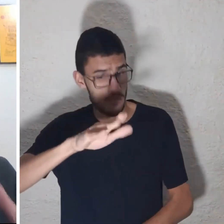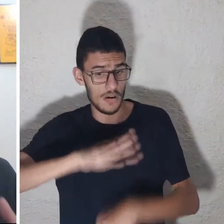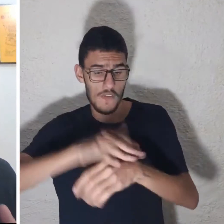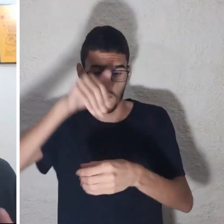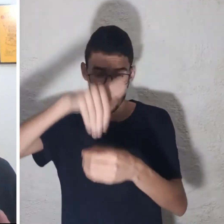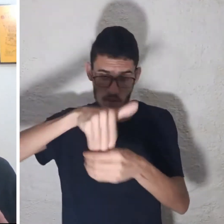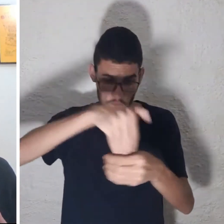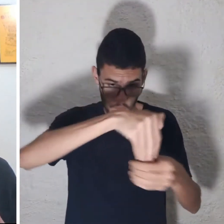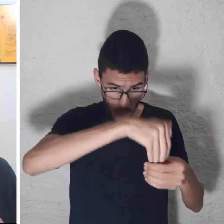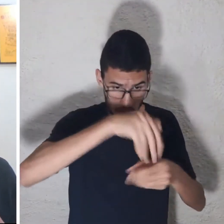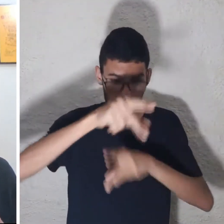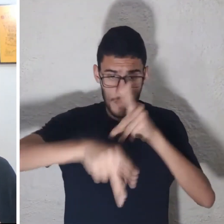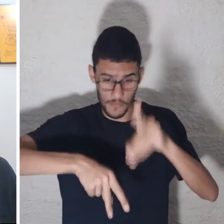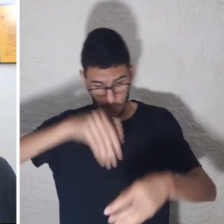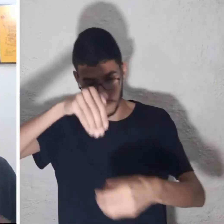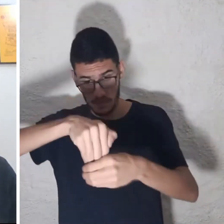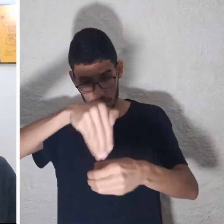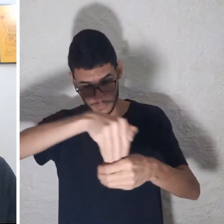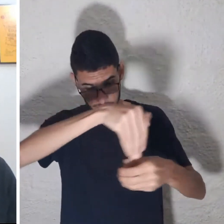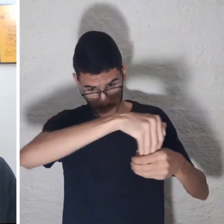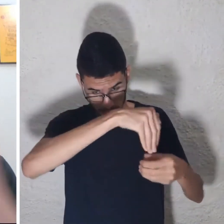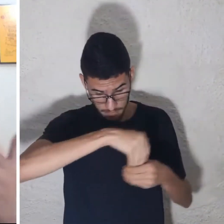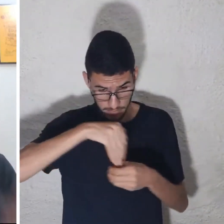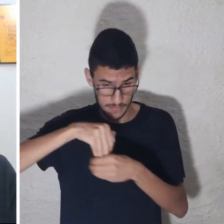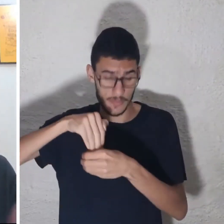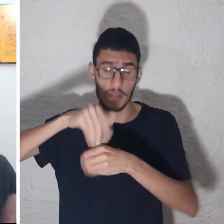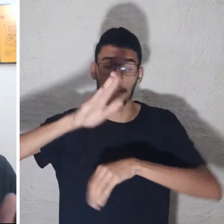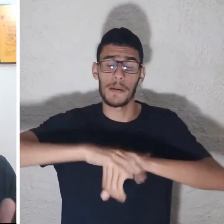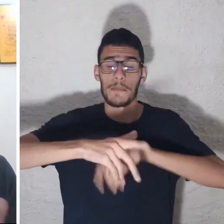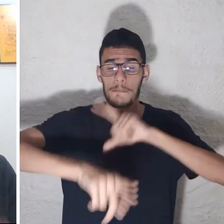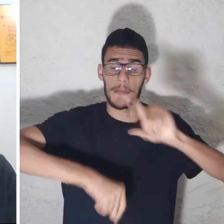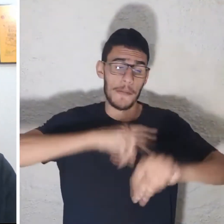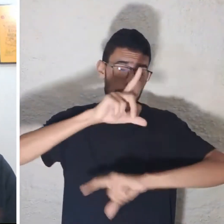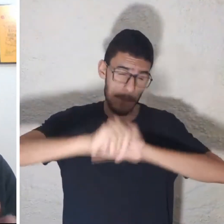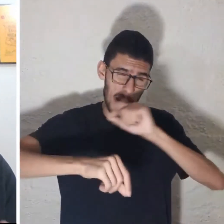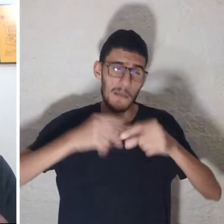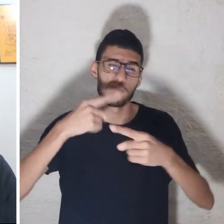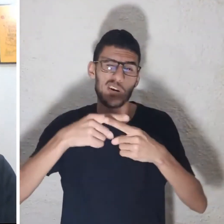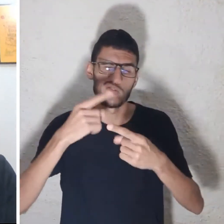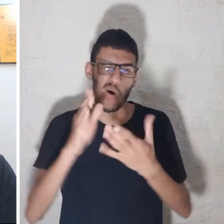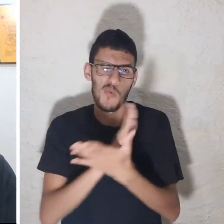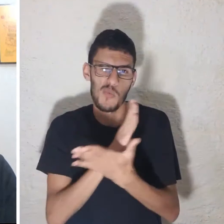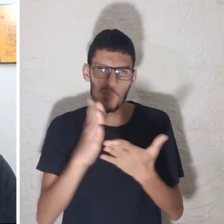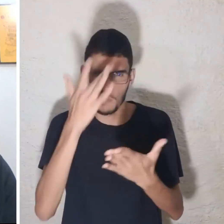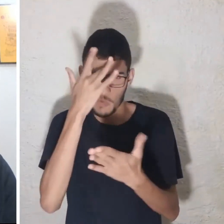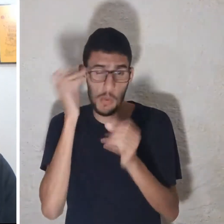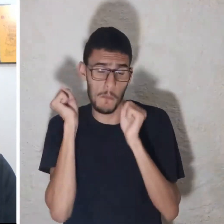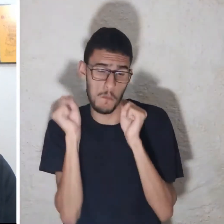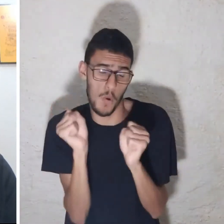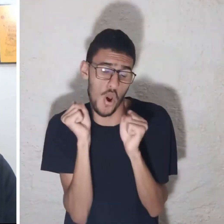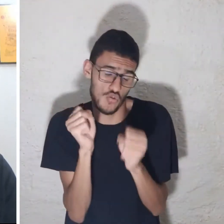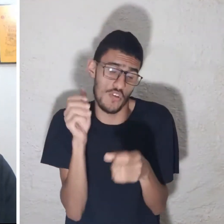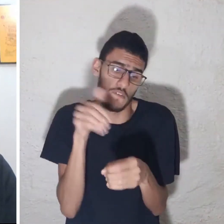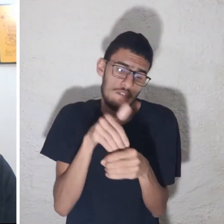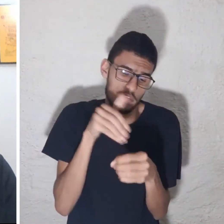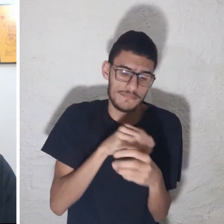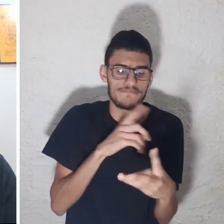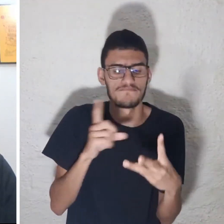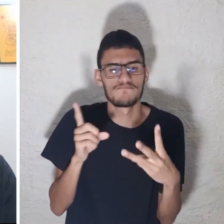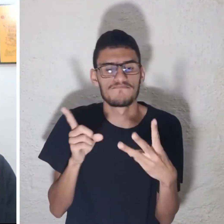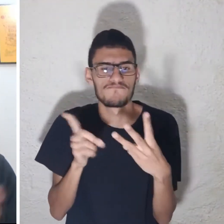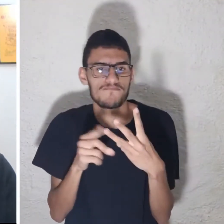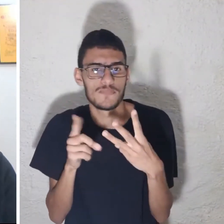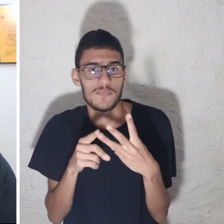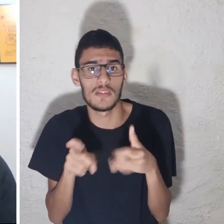por sua vez, eleitos pela população, né, ou parte da população. A gente já vou dizer para vocês quem é que podia votar ou